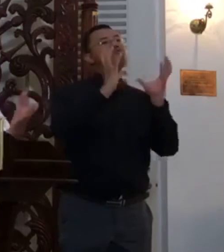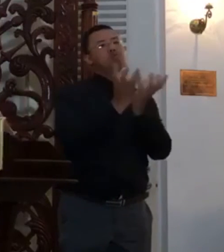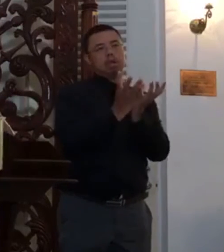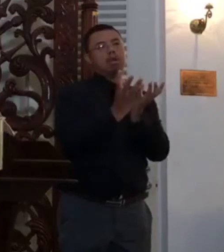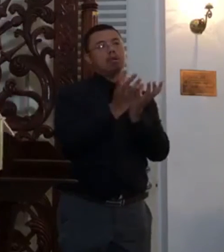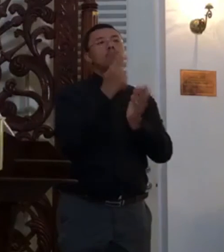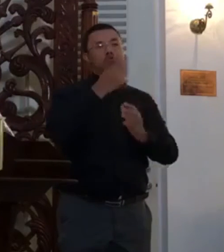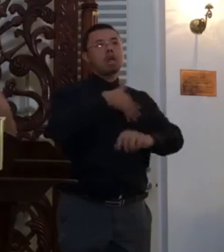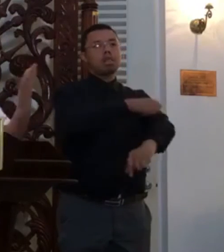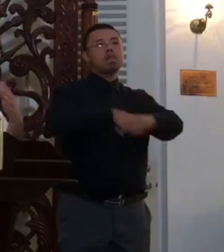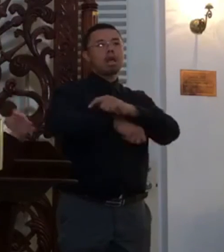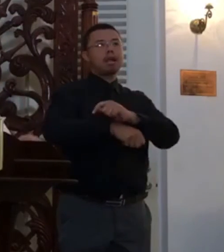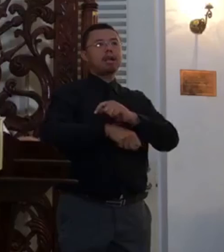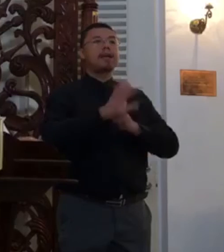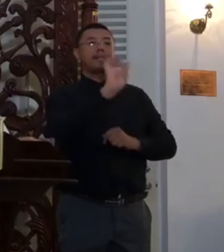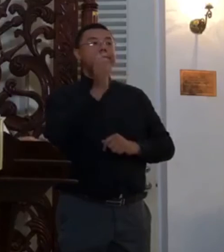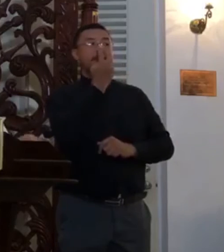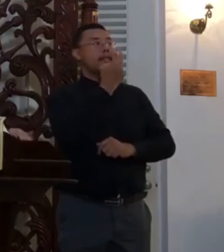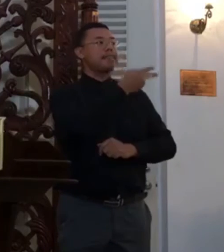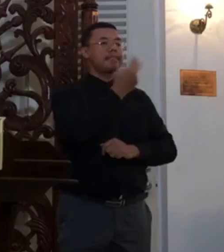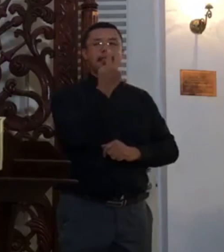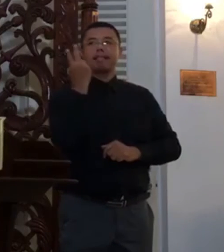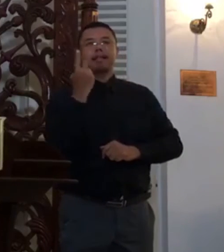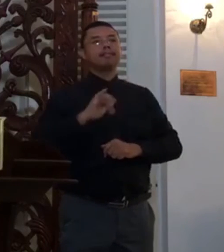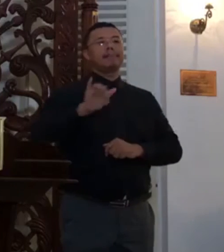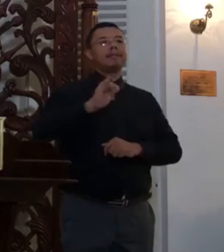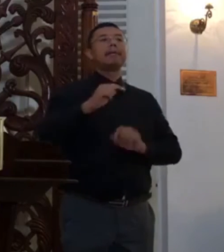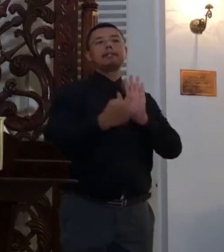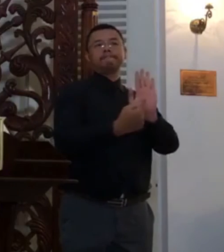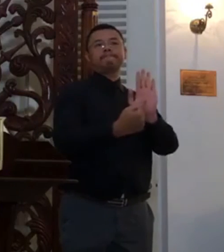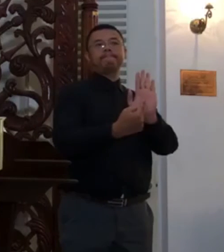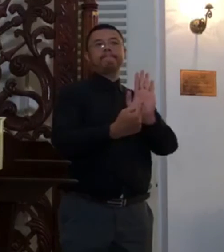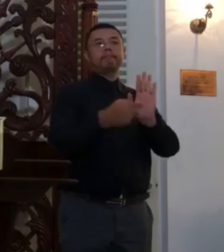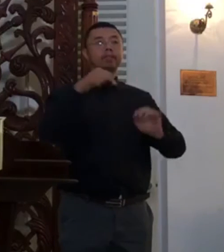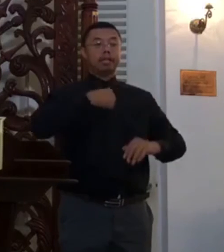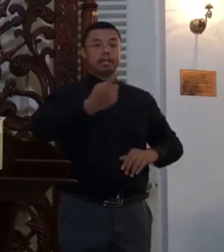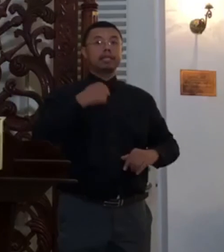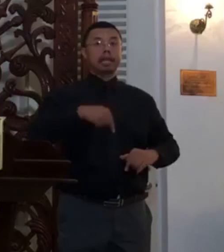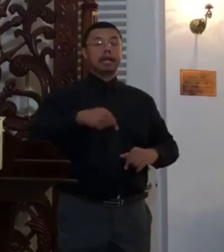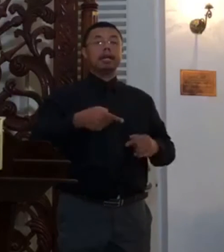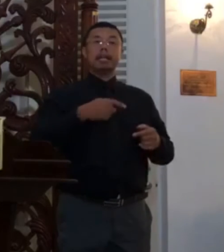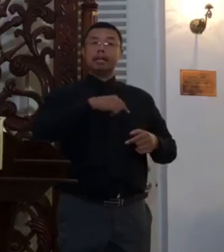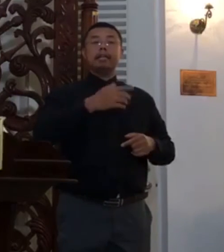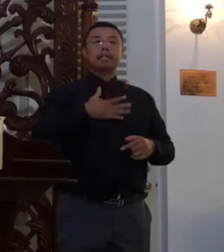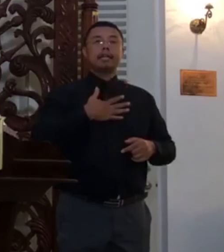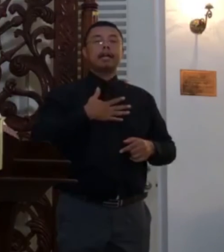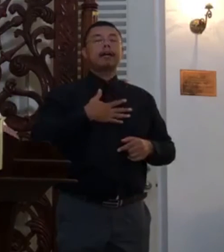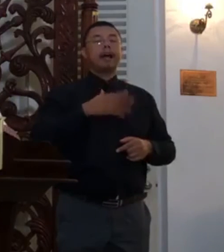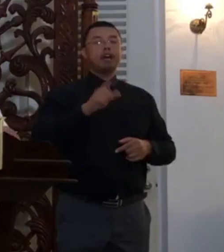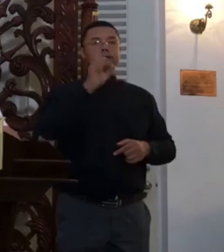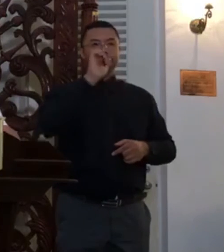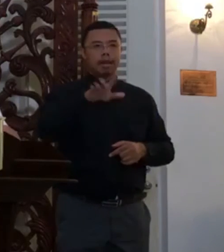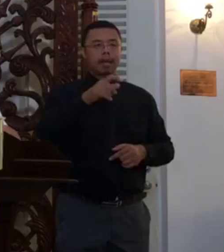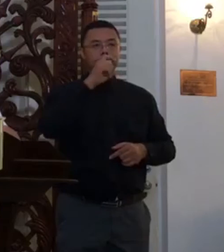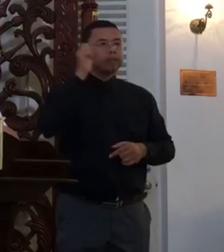Masing-masing menengok kota satu dan kota lainnya. Mari kita sama-sama tunjukkan. Jadi saya, Bapak sekalian saya hormati,